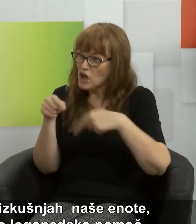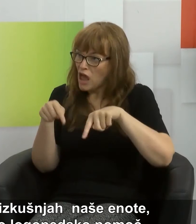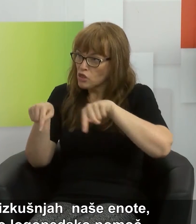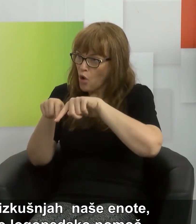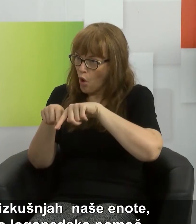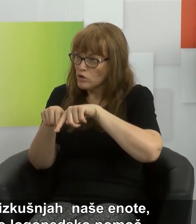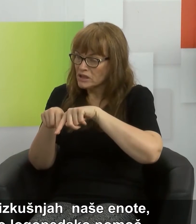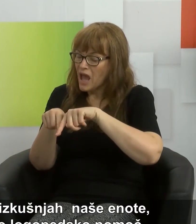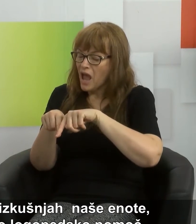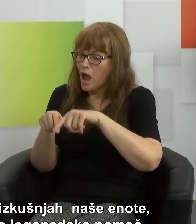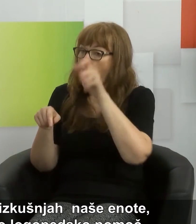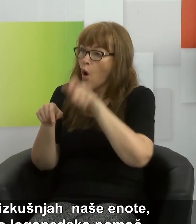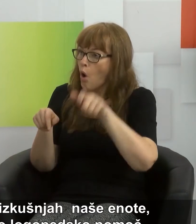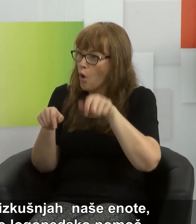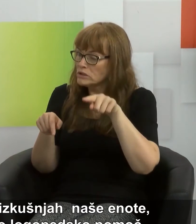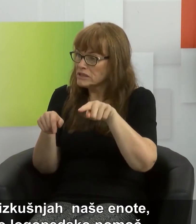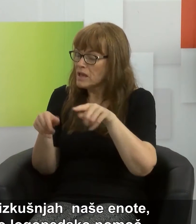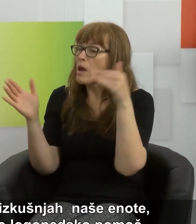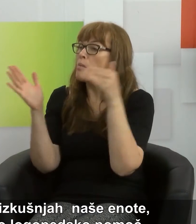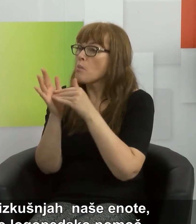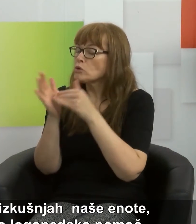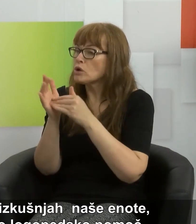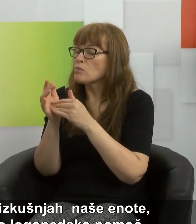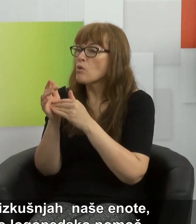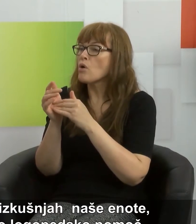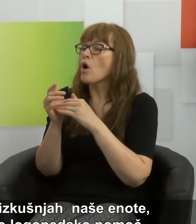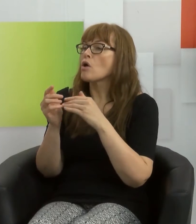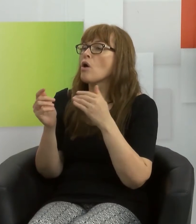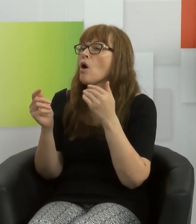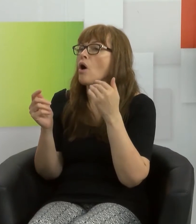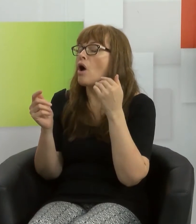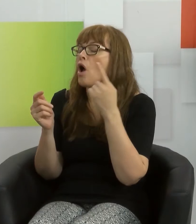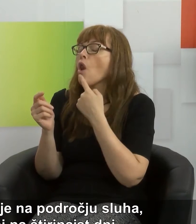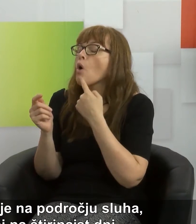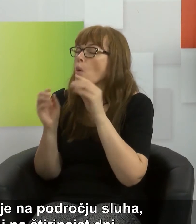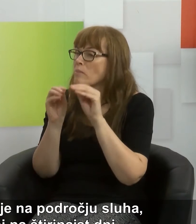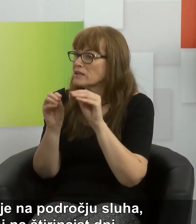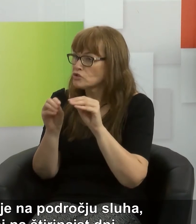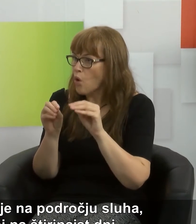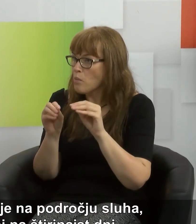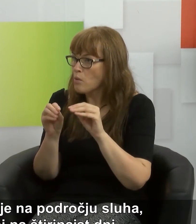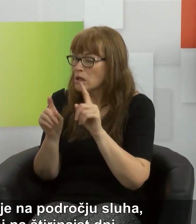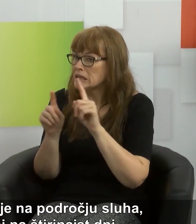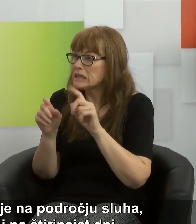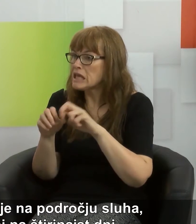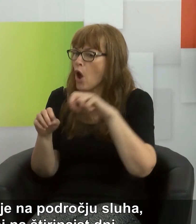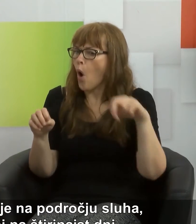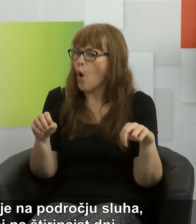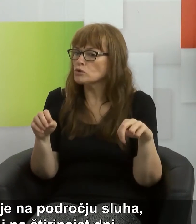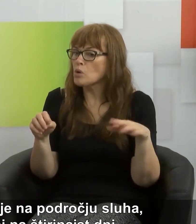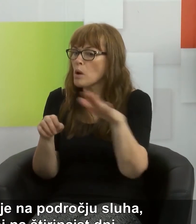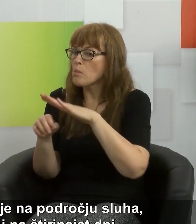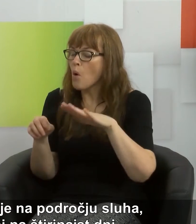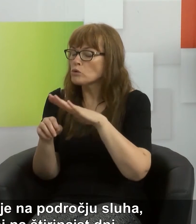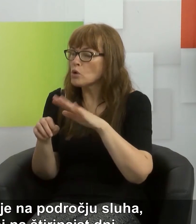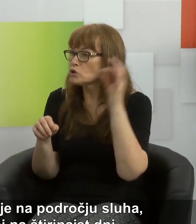so osebe, ki potrebujejo logopedsko pomoč. Ker ne gre za odstopanje na področju sluha,